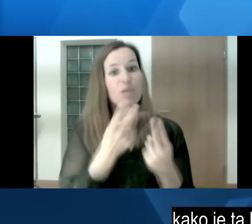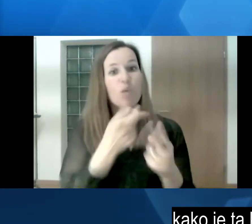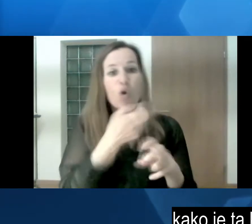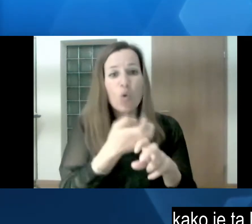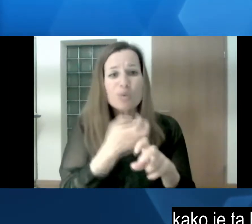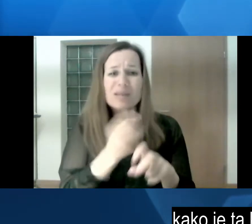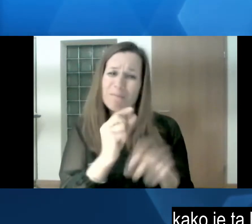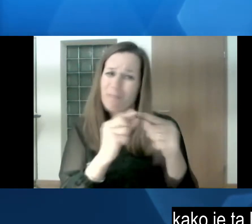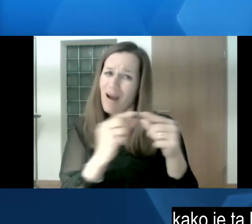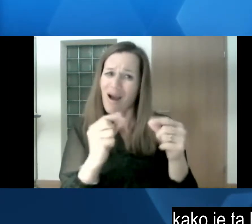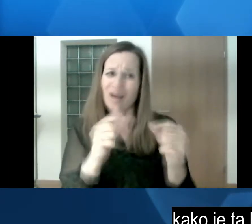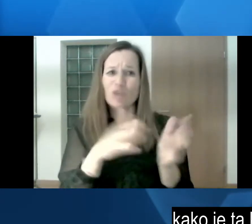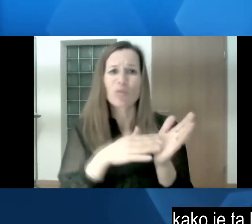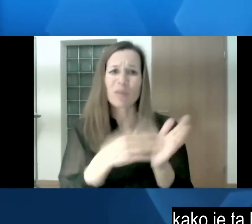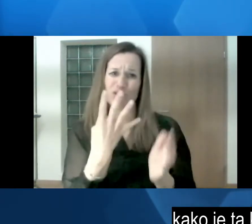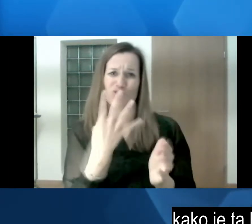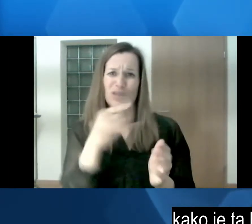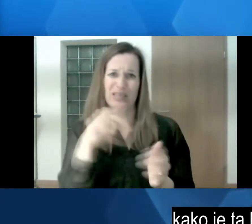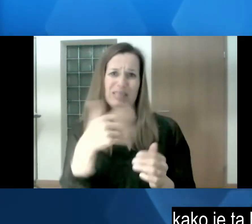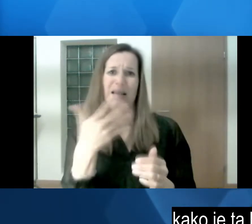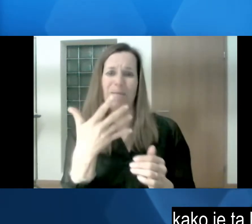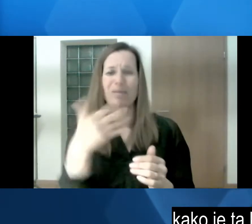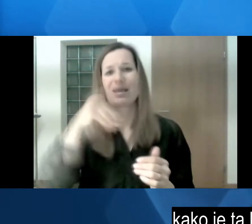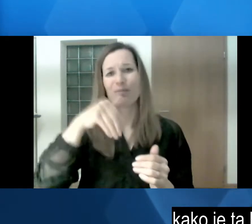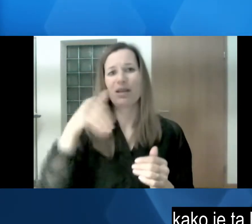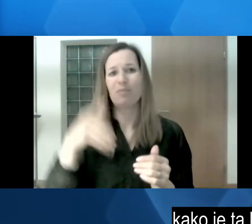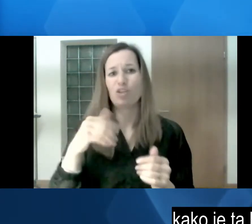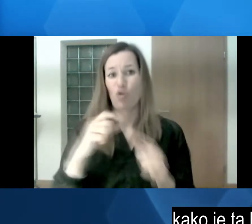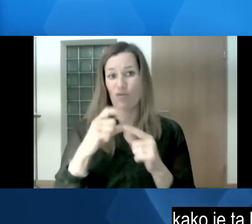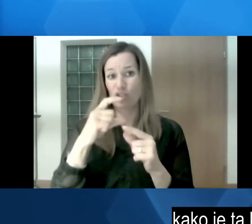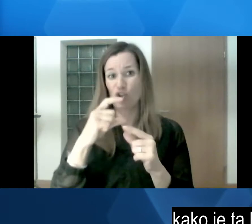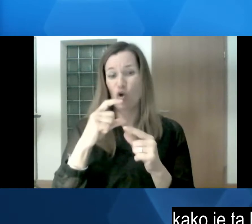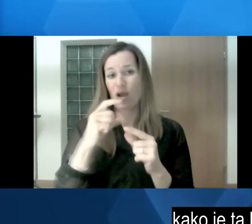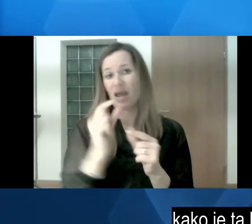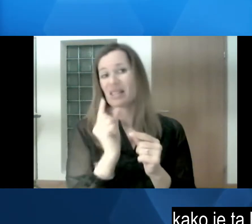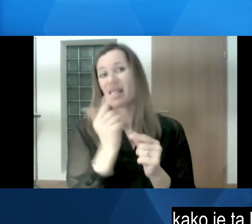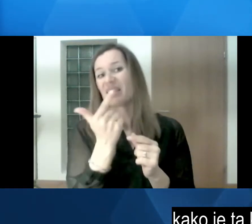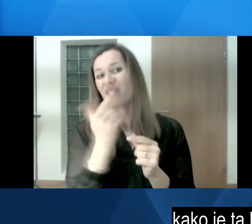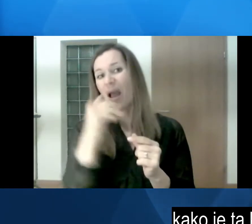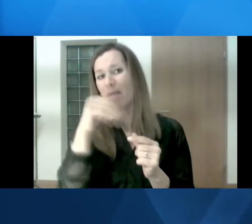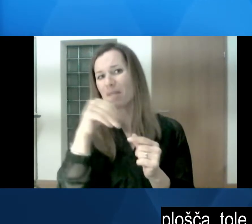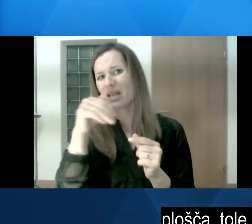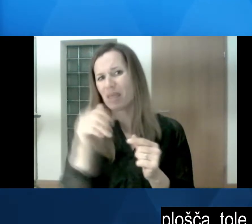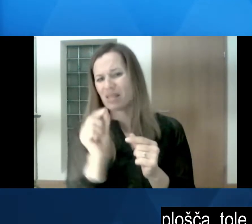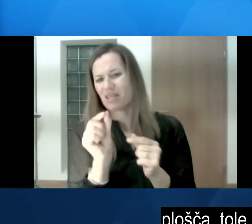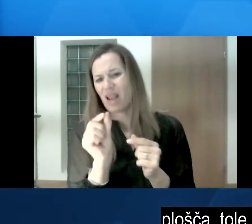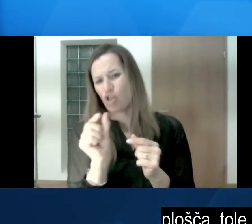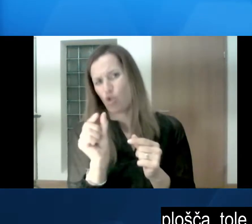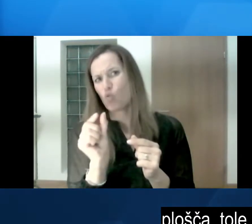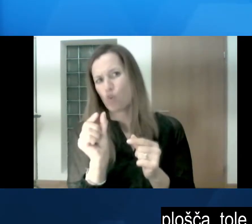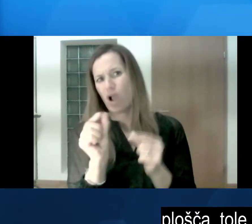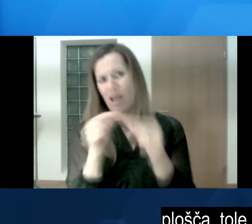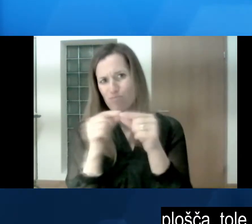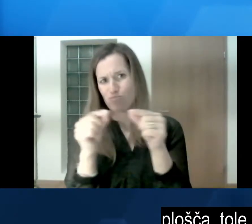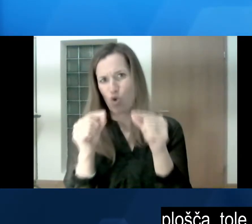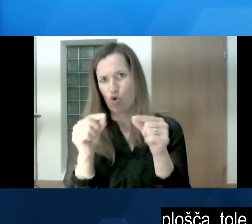pravi 4,5 mm visoka in nekje 2,5 mm dolga plošča, tole je